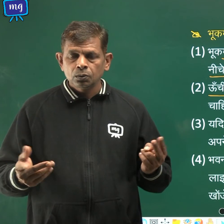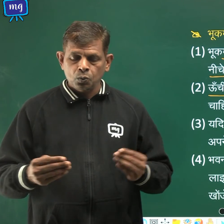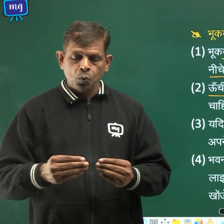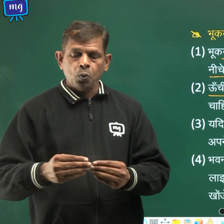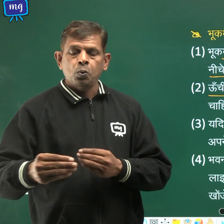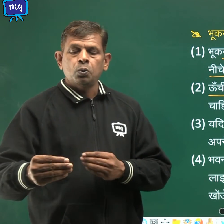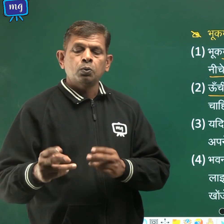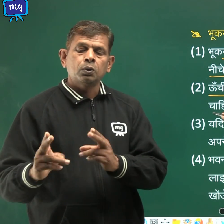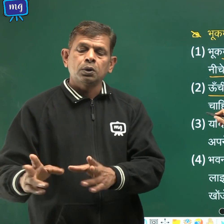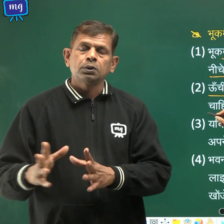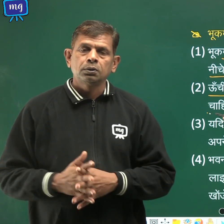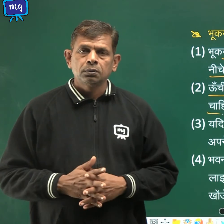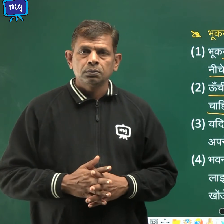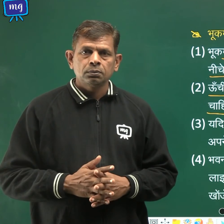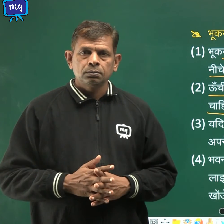दूर रहना चाहिए।